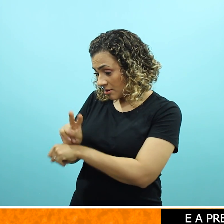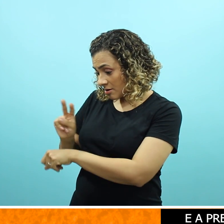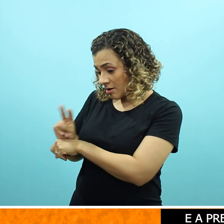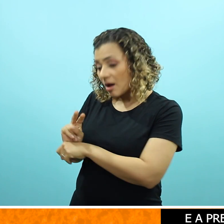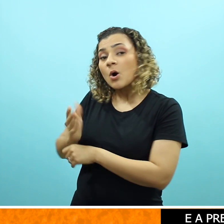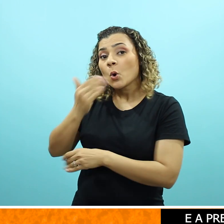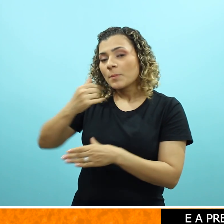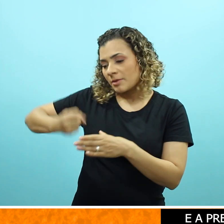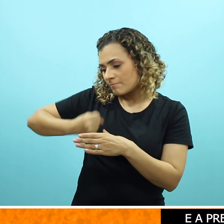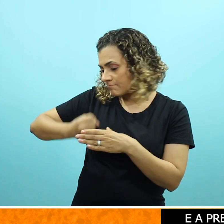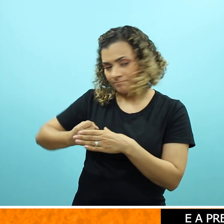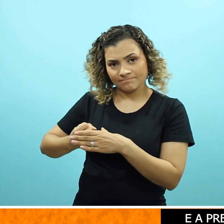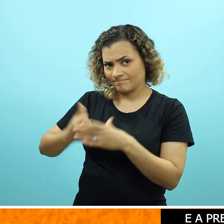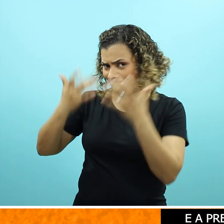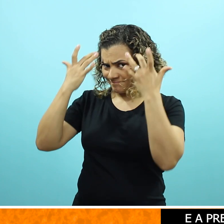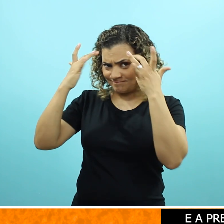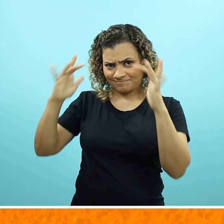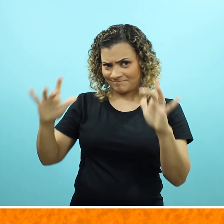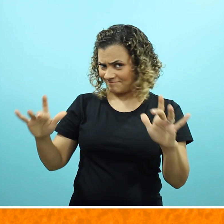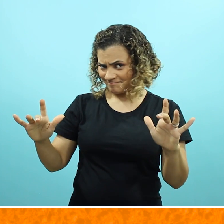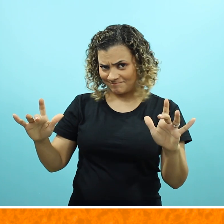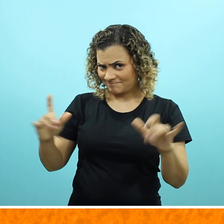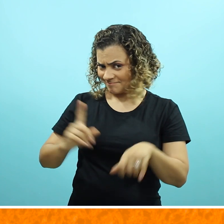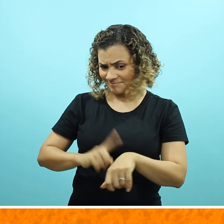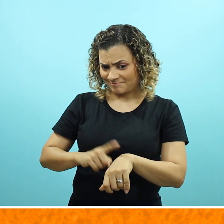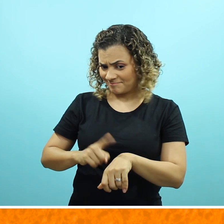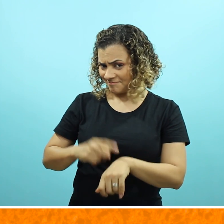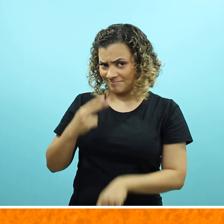preparar pratos saborosos.